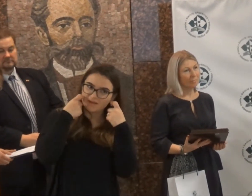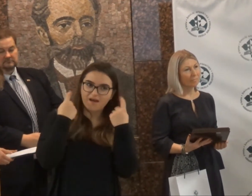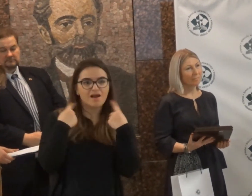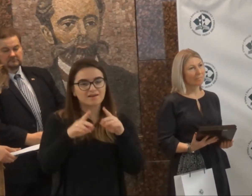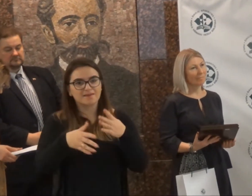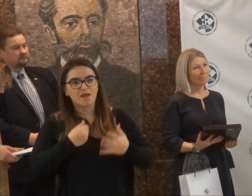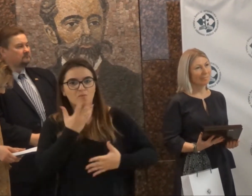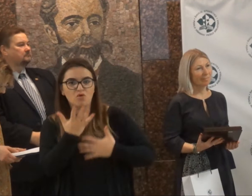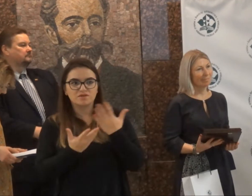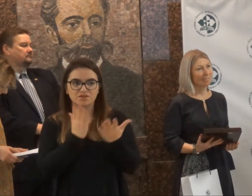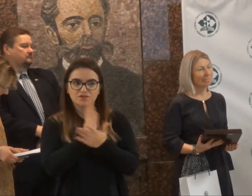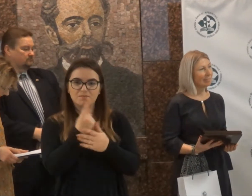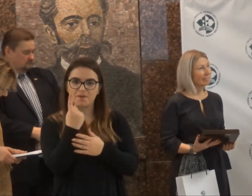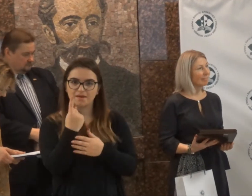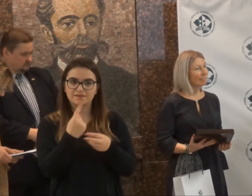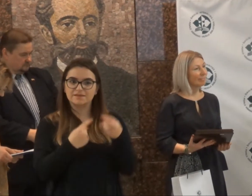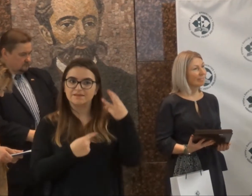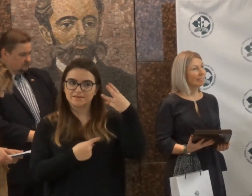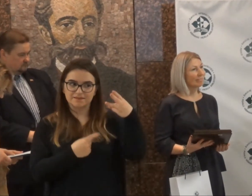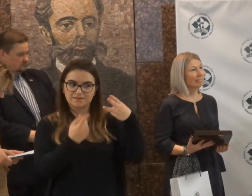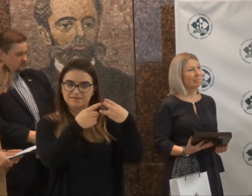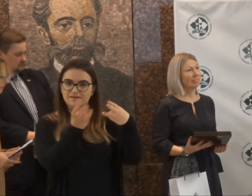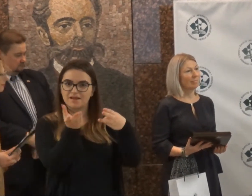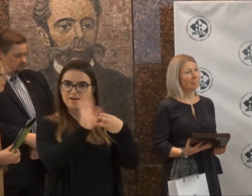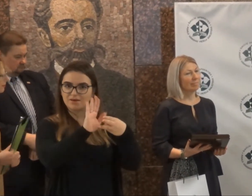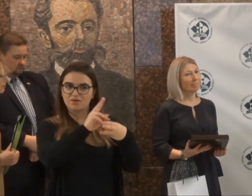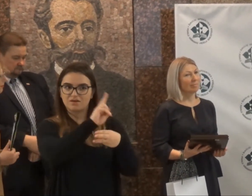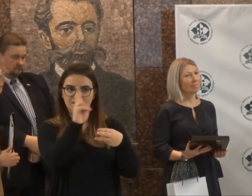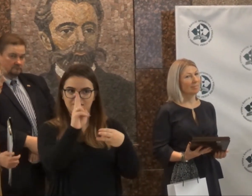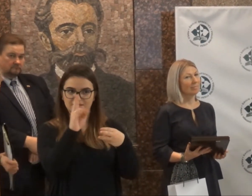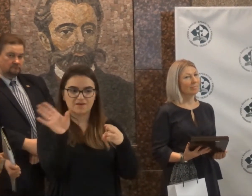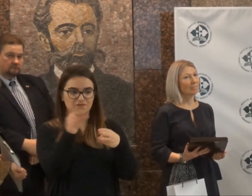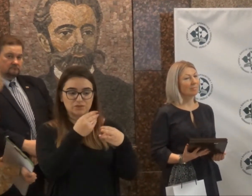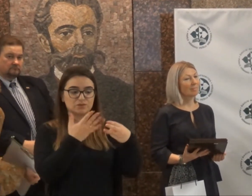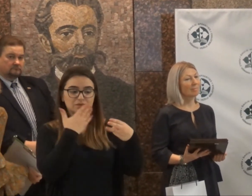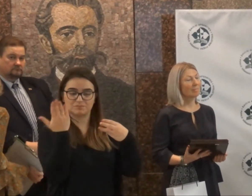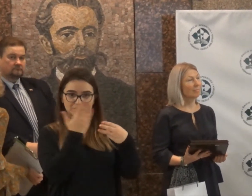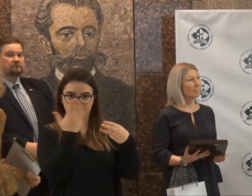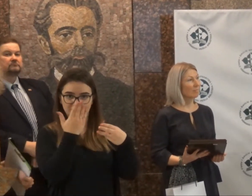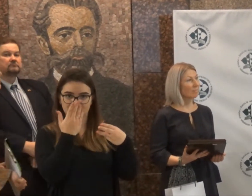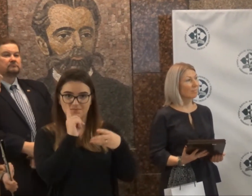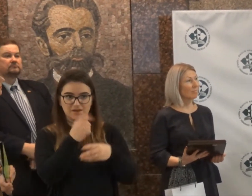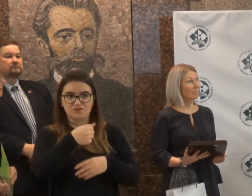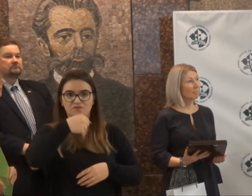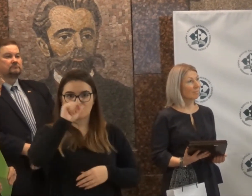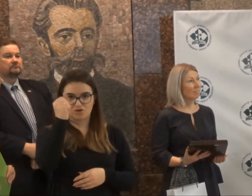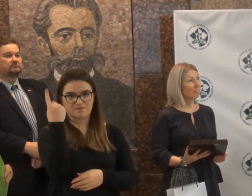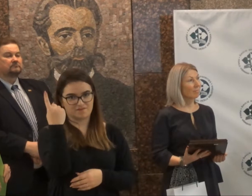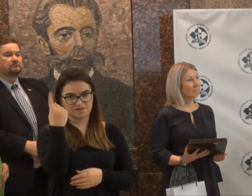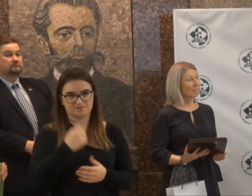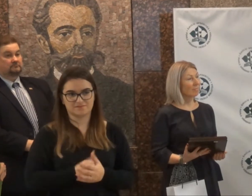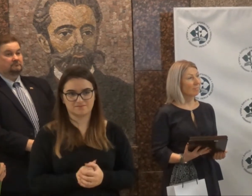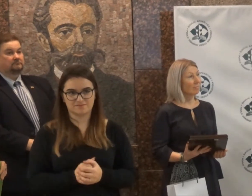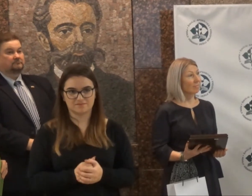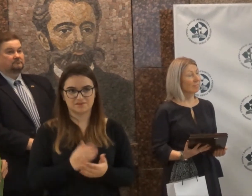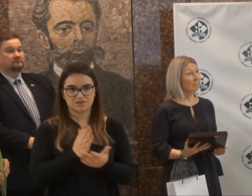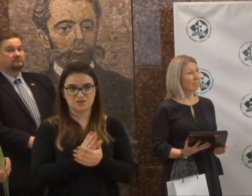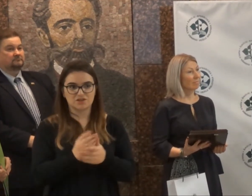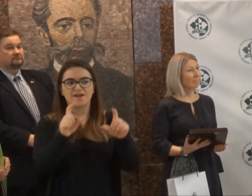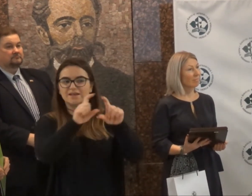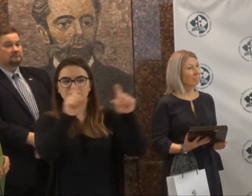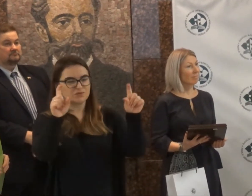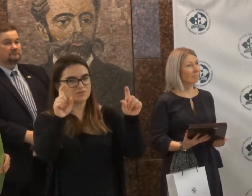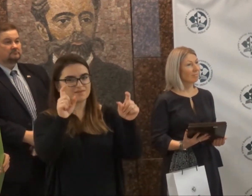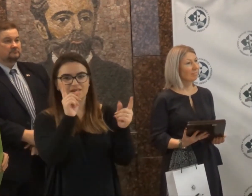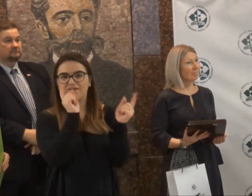kitaip, šitų trijų likusių nominacijų ir nugalėtojas yra tas pats, ta pati